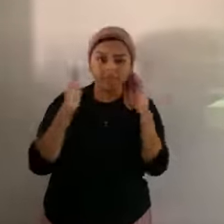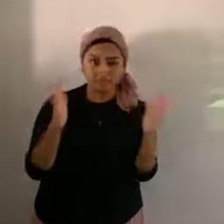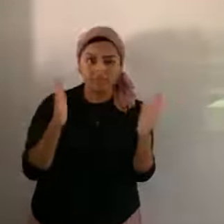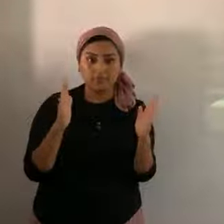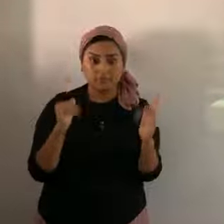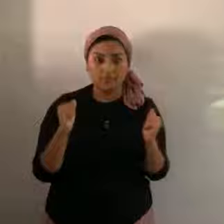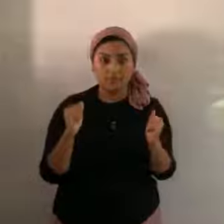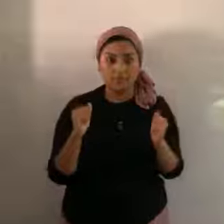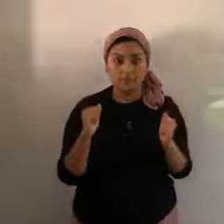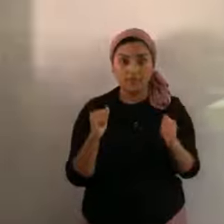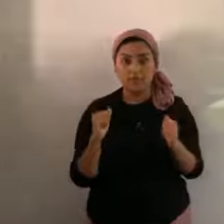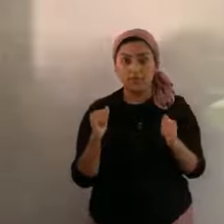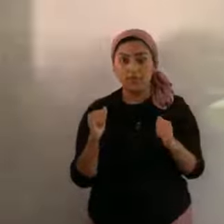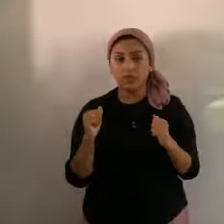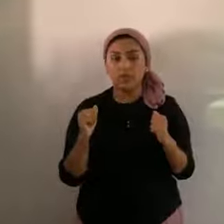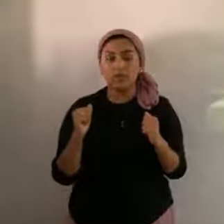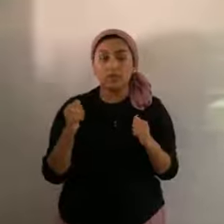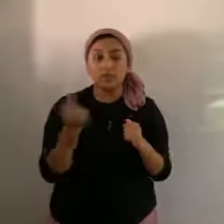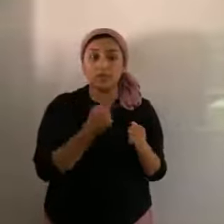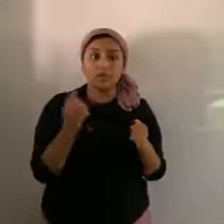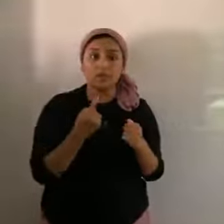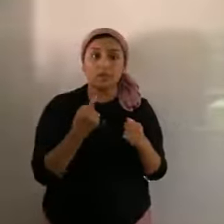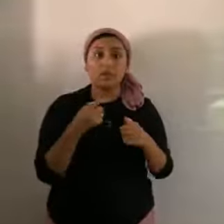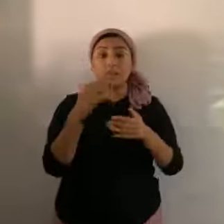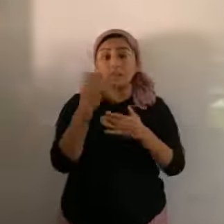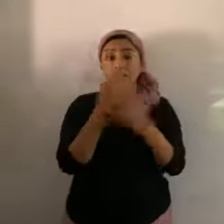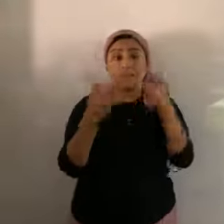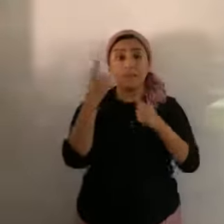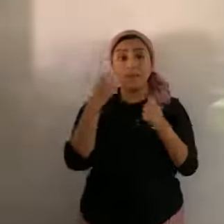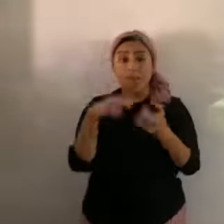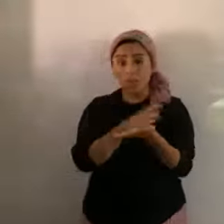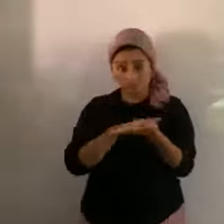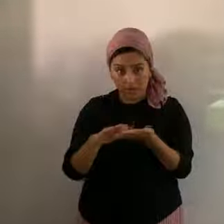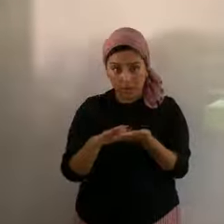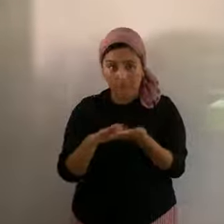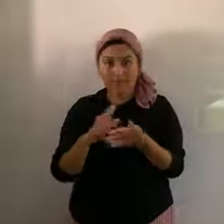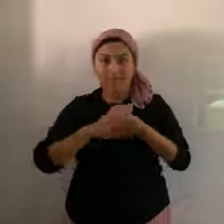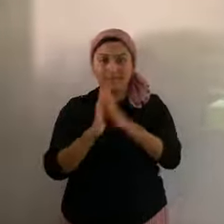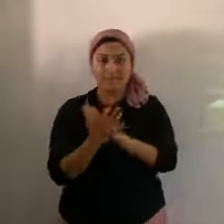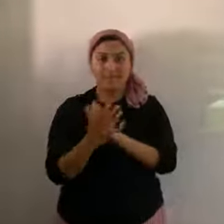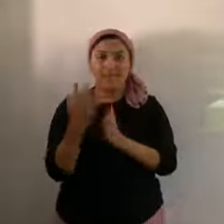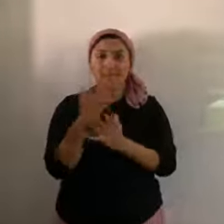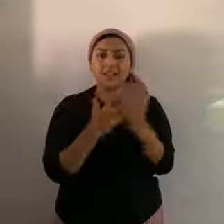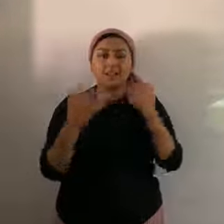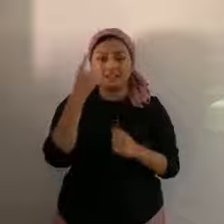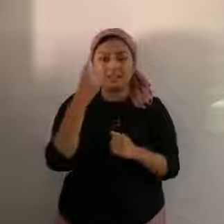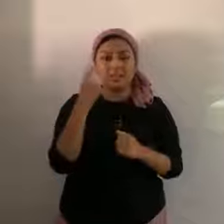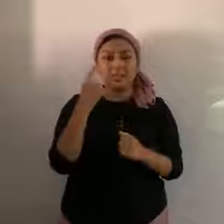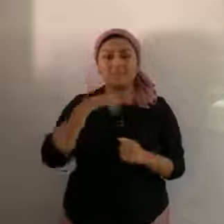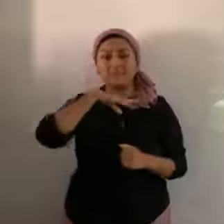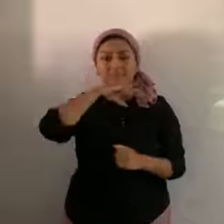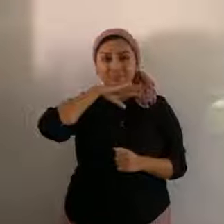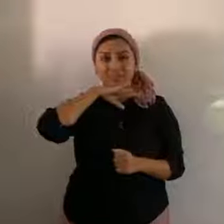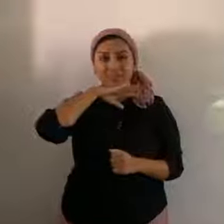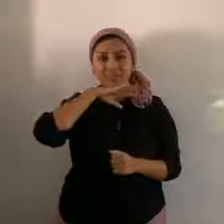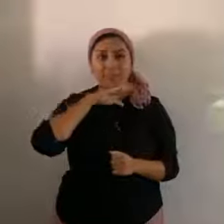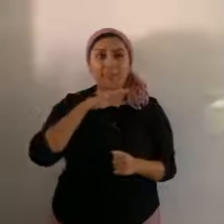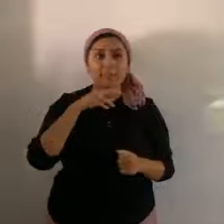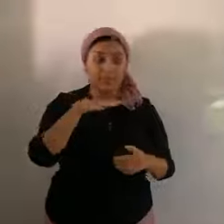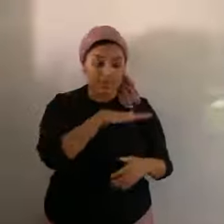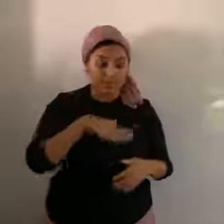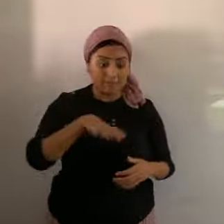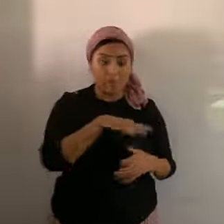que hicieron de algo kadosh, algo público, un paso público de una parte